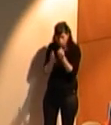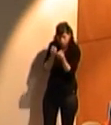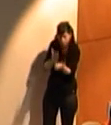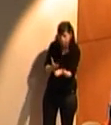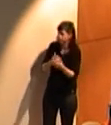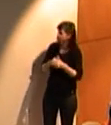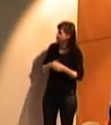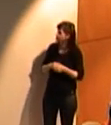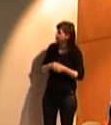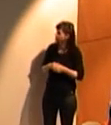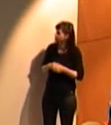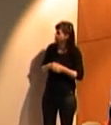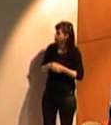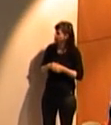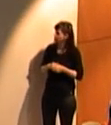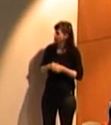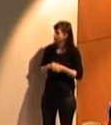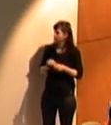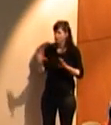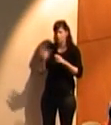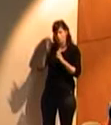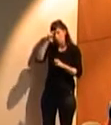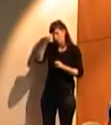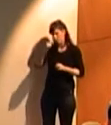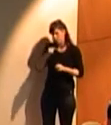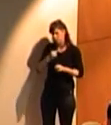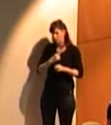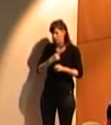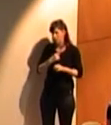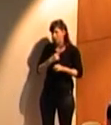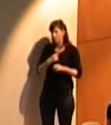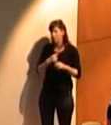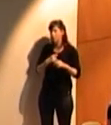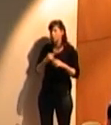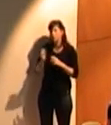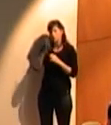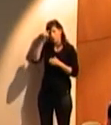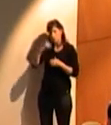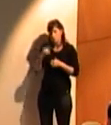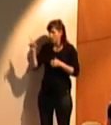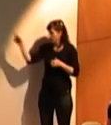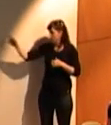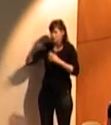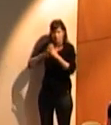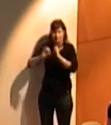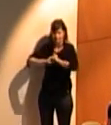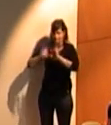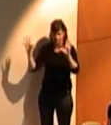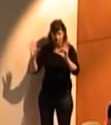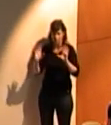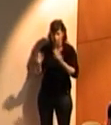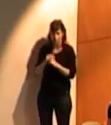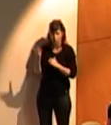Ensuite, pour moi, c'est vraiment l'exemple même qui exprime bien que, en fait, aujourd'hui, c'est pas la personne qui